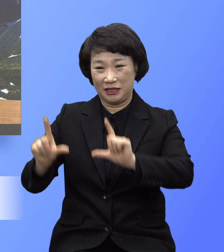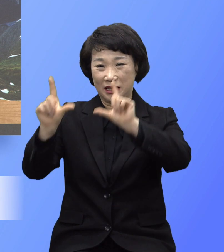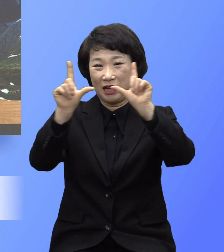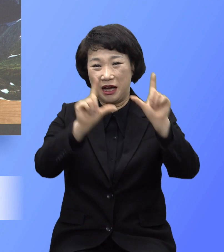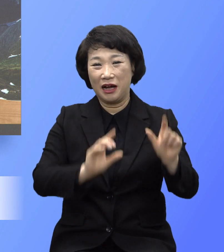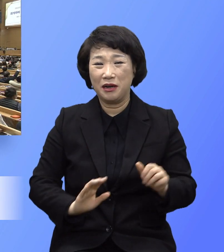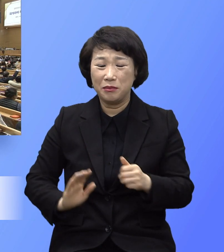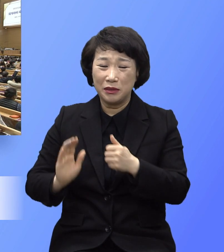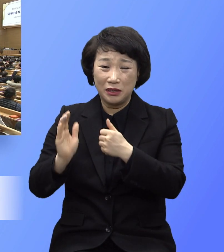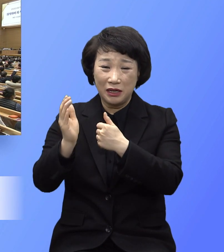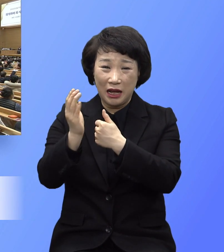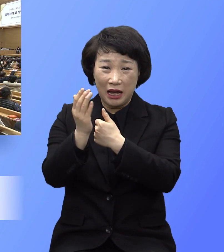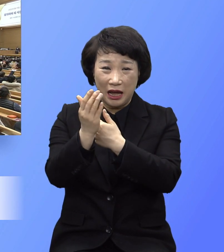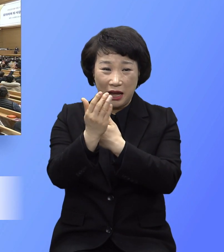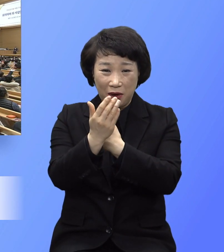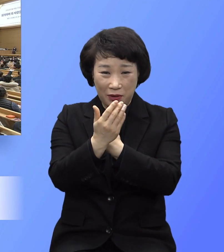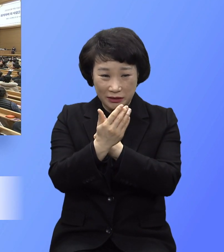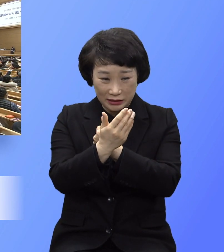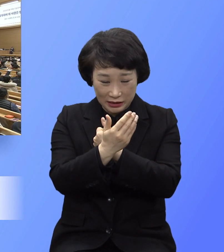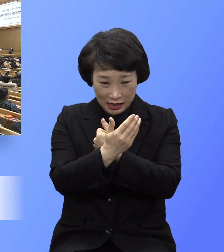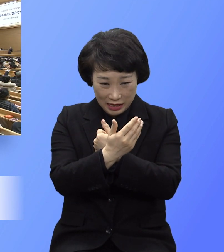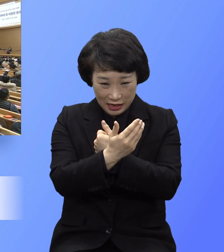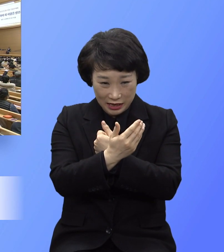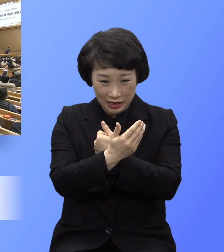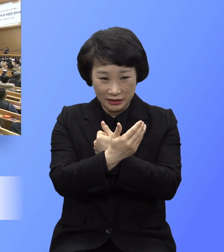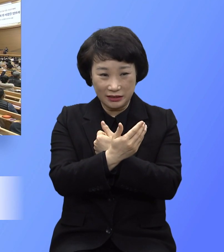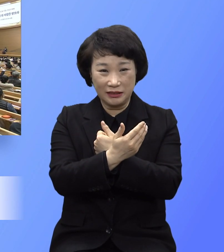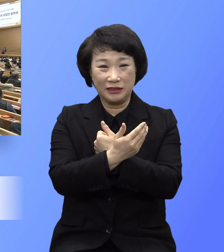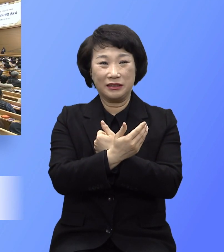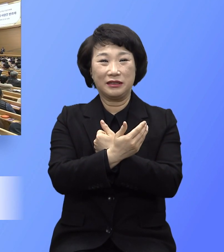내 삶을 애워싸